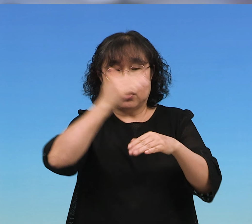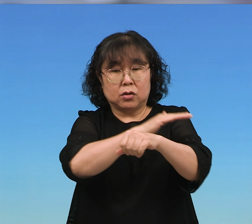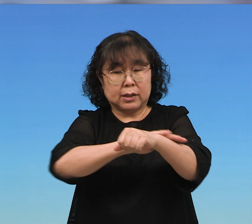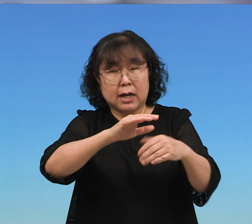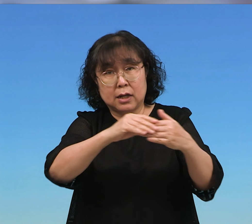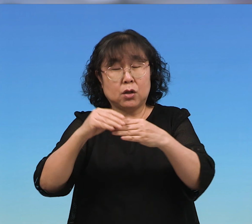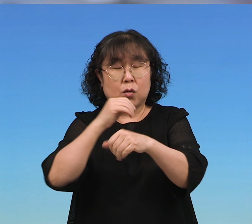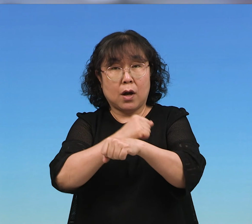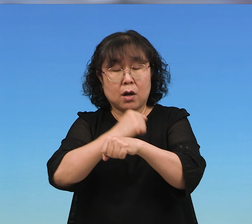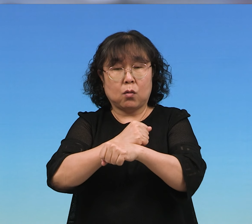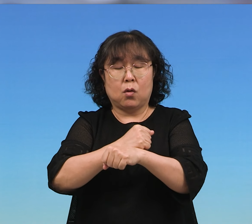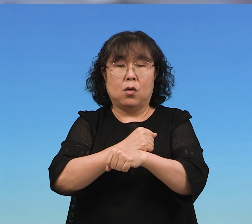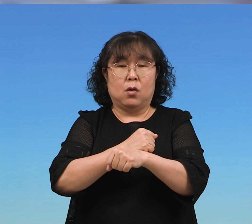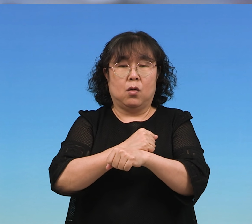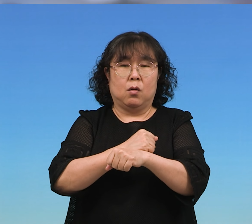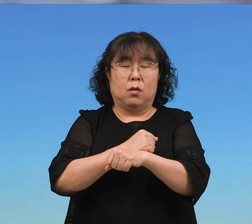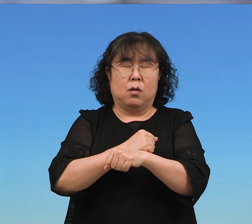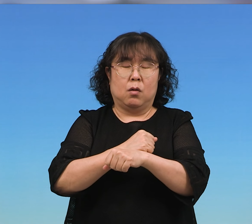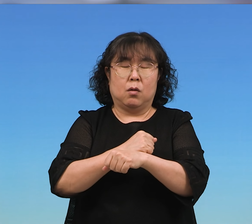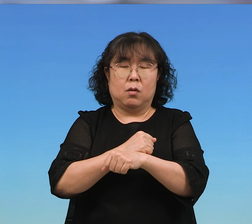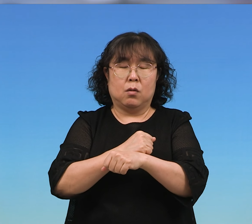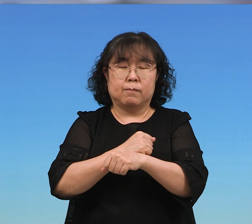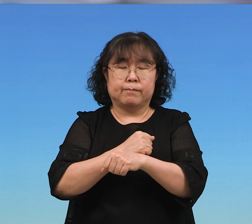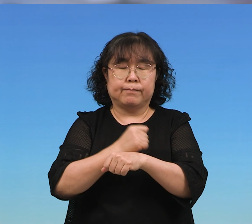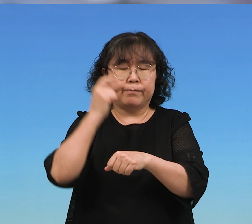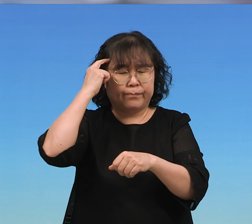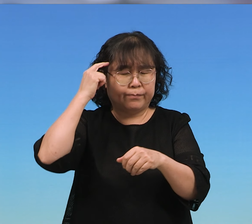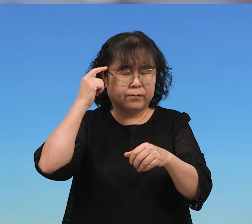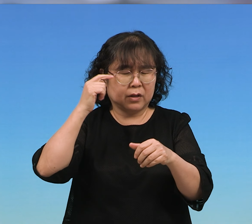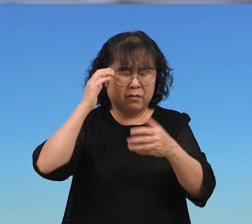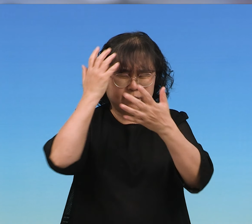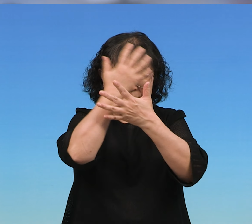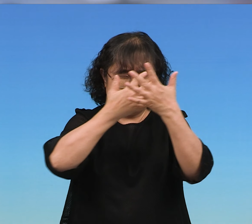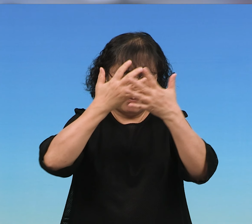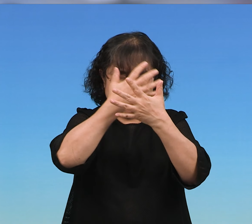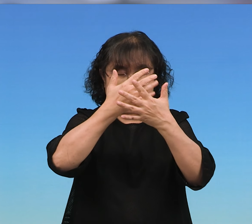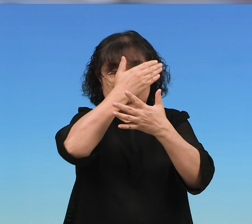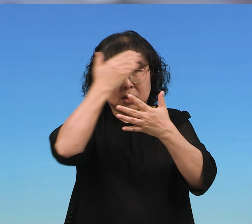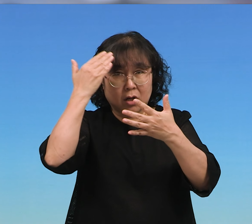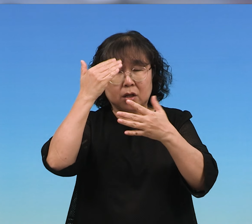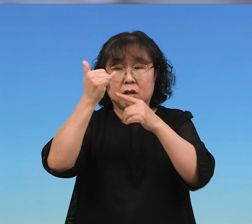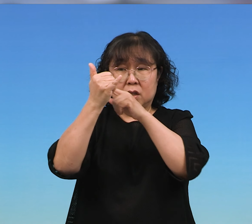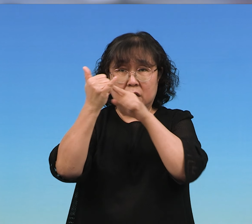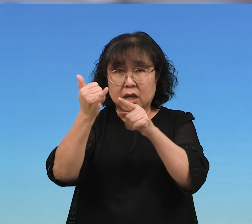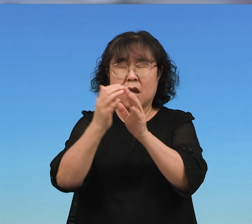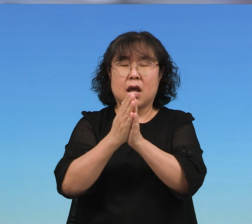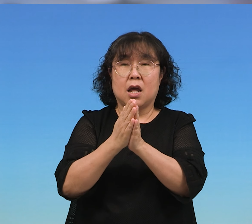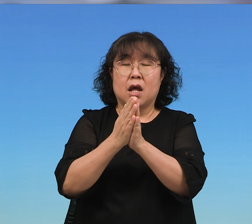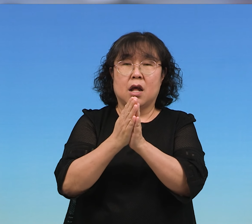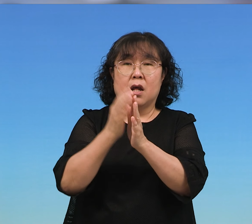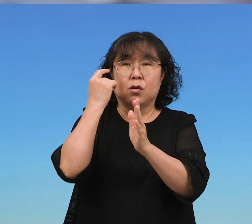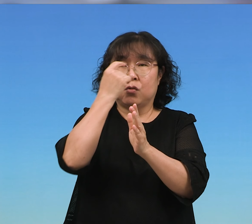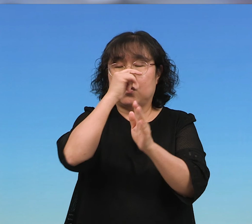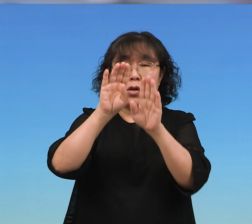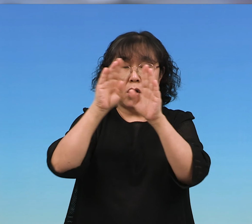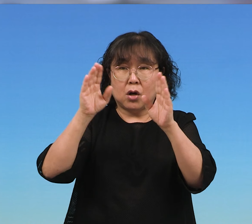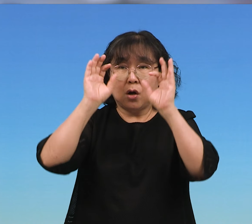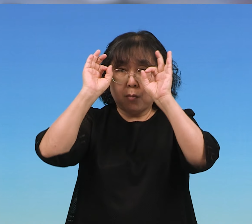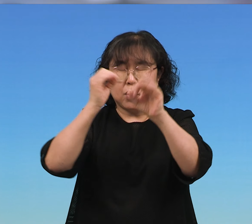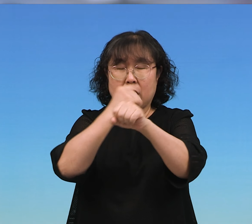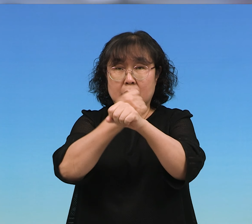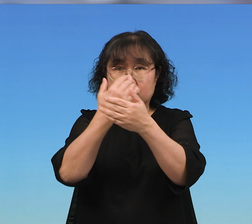원합니다. 그리고 그것을 권면하는 교회가 되기 원합니다. 참 혼미한 우리 청년들을 향해서 그의 눈을 열어서